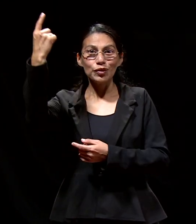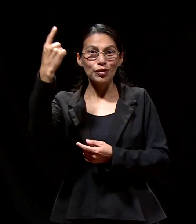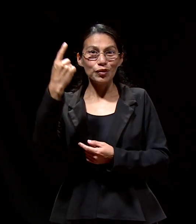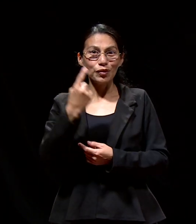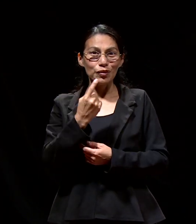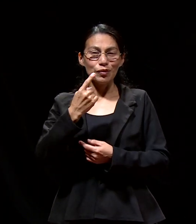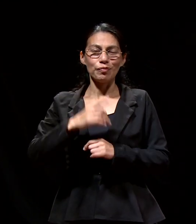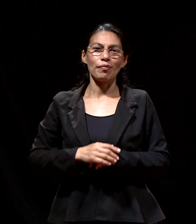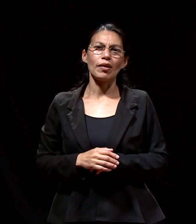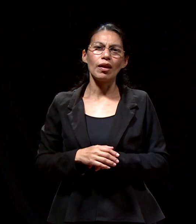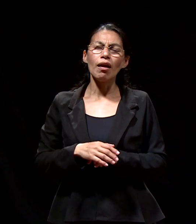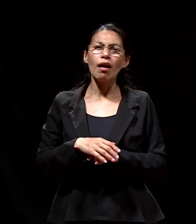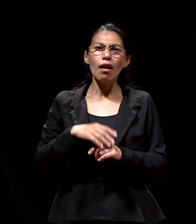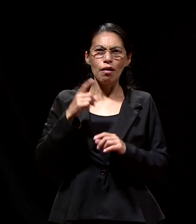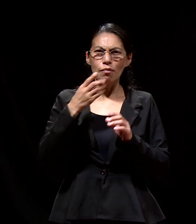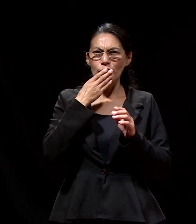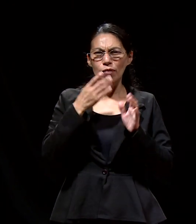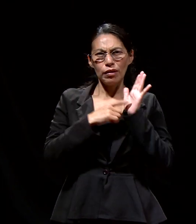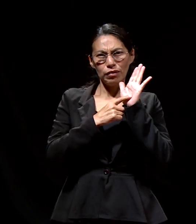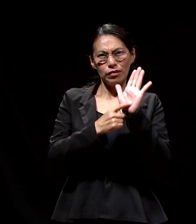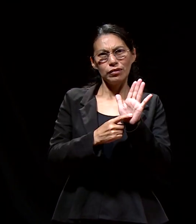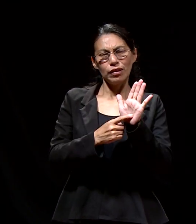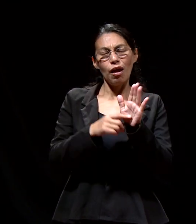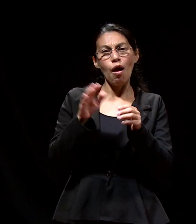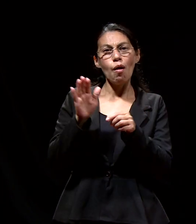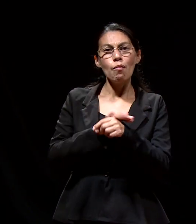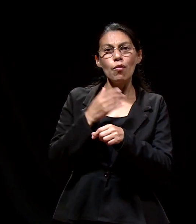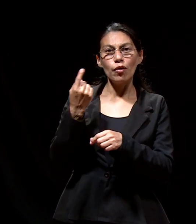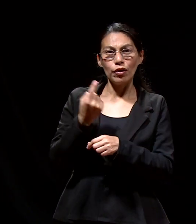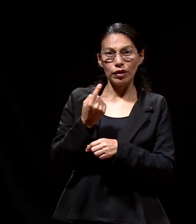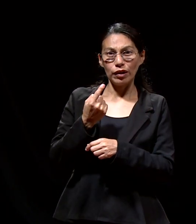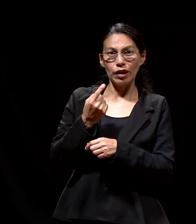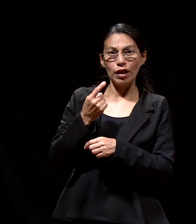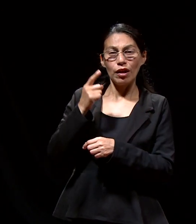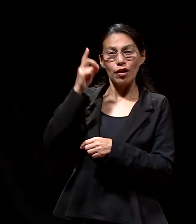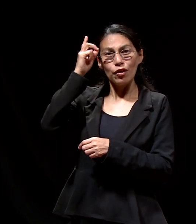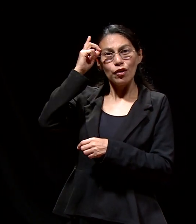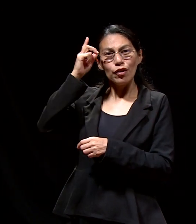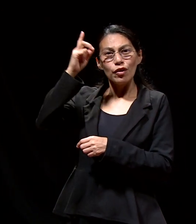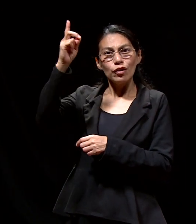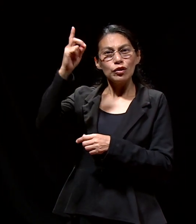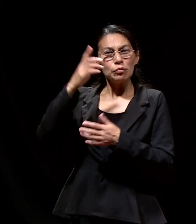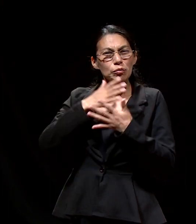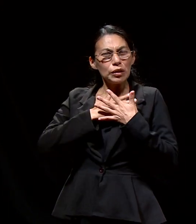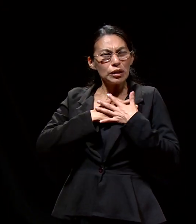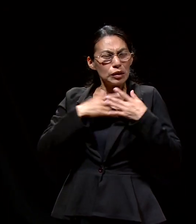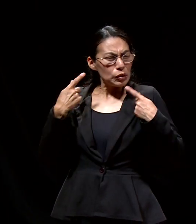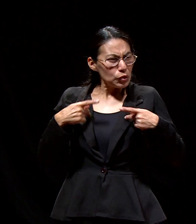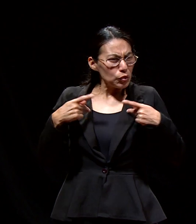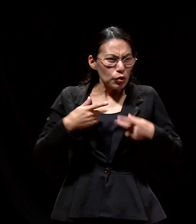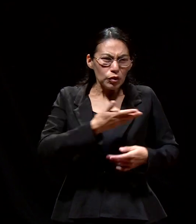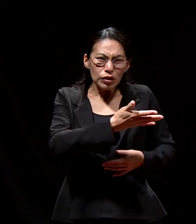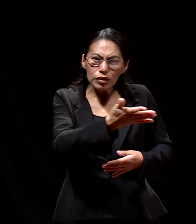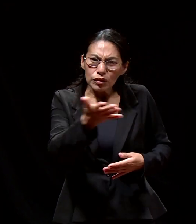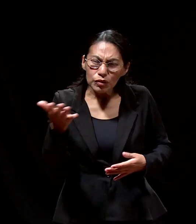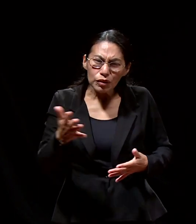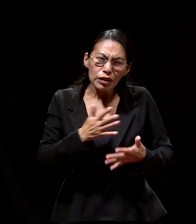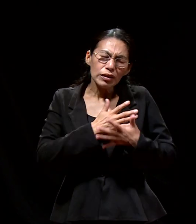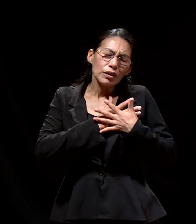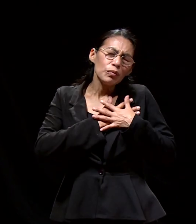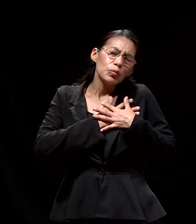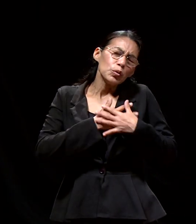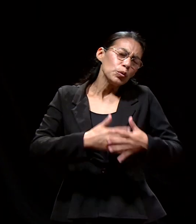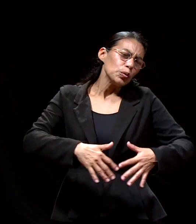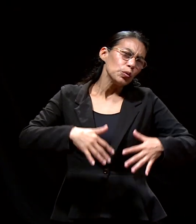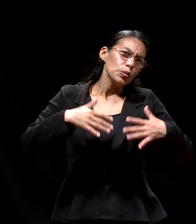manera amo Dios a este mundo que dio a su propio hijo para